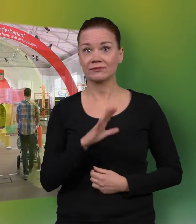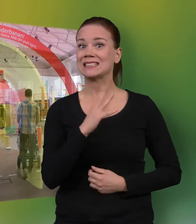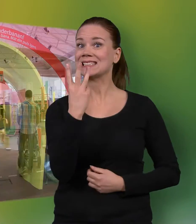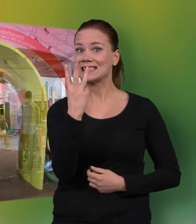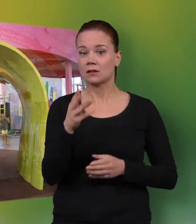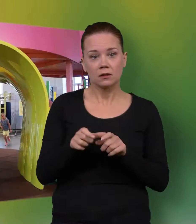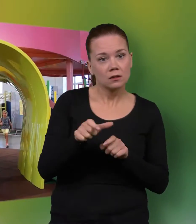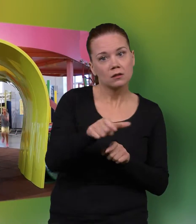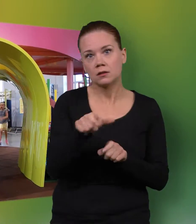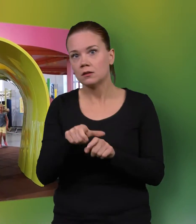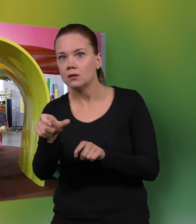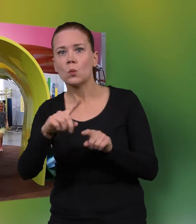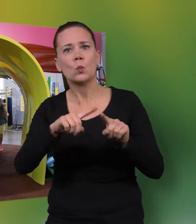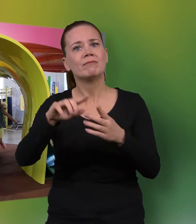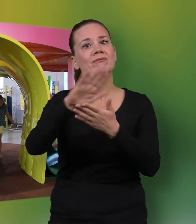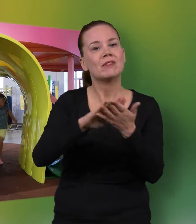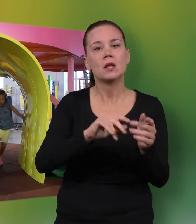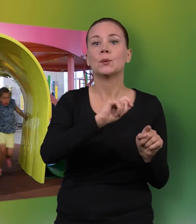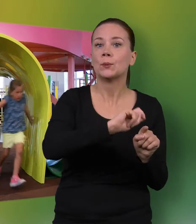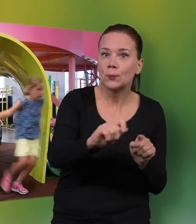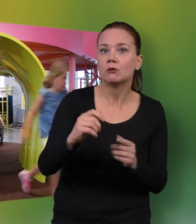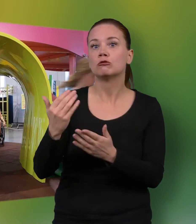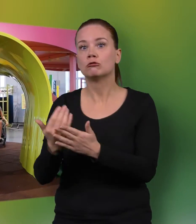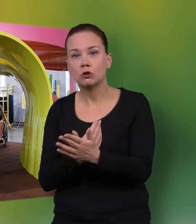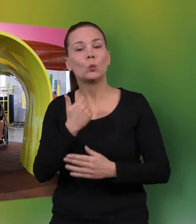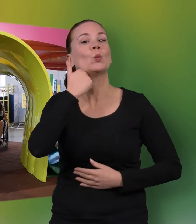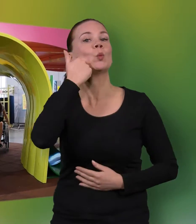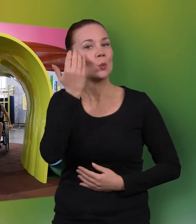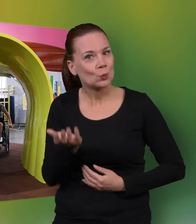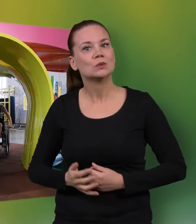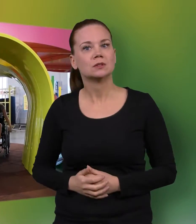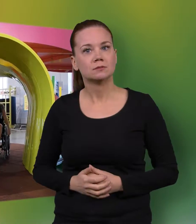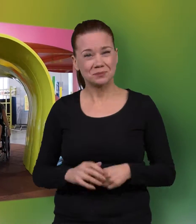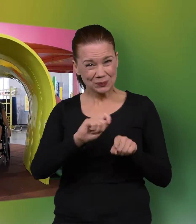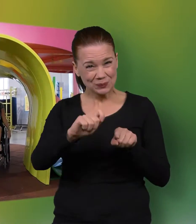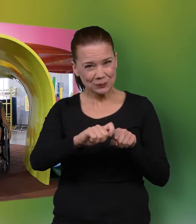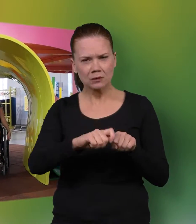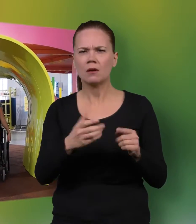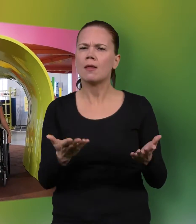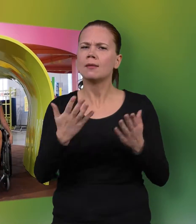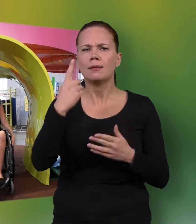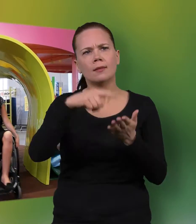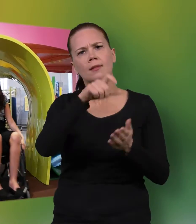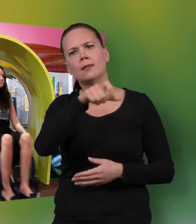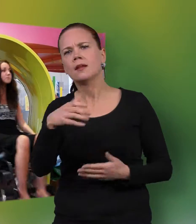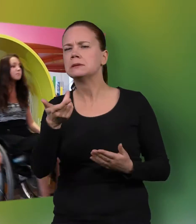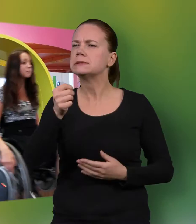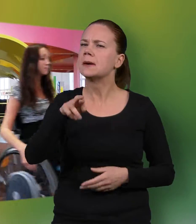Spåren har 3 olika färger. Välj den väg som passar dig bäst. Gul, grön eller rosa. Den gula är framkomlig